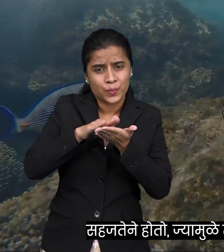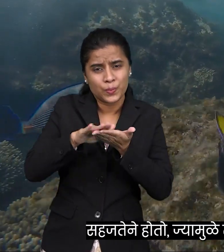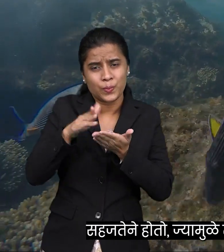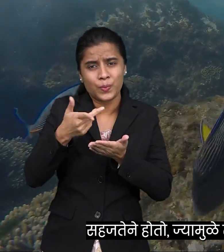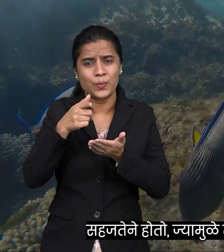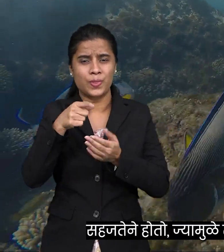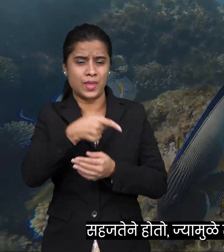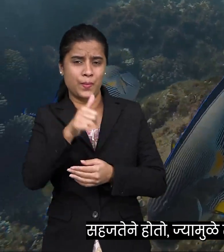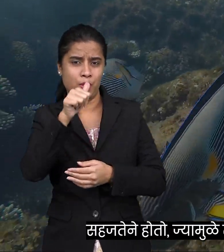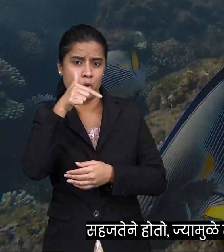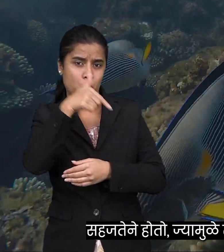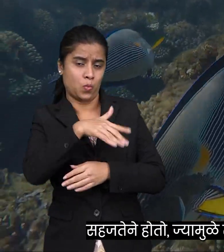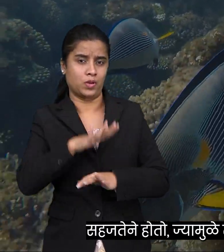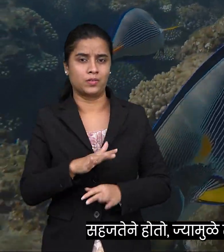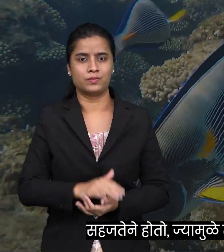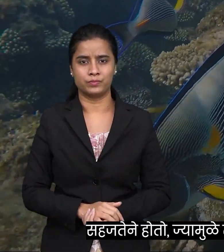शकतो.